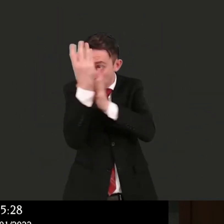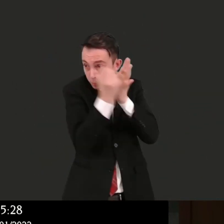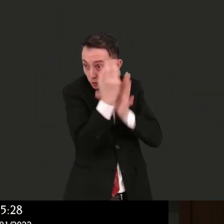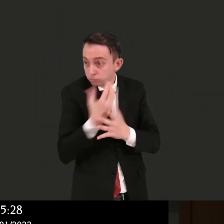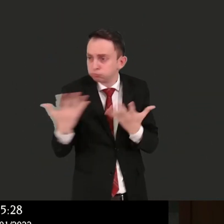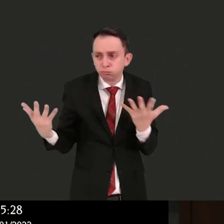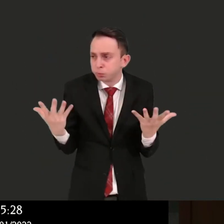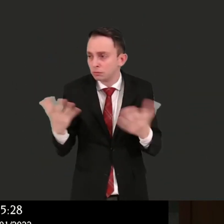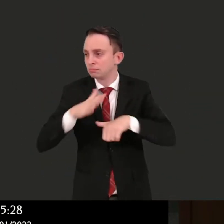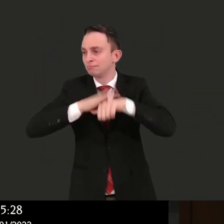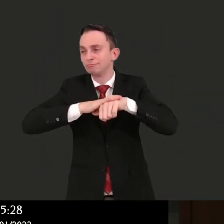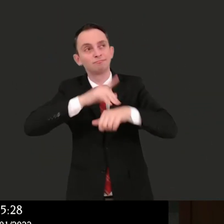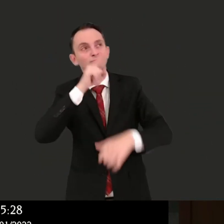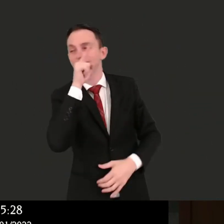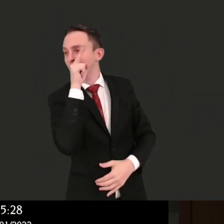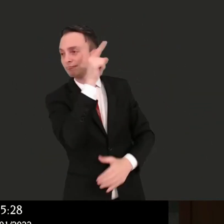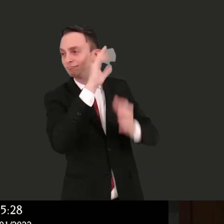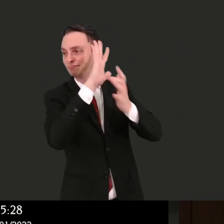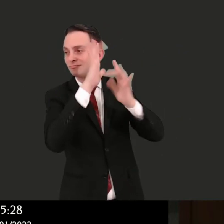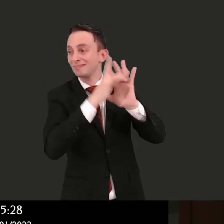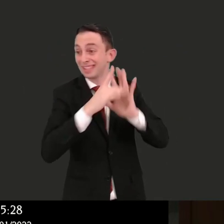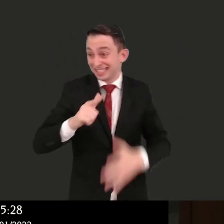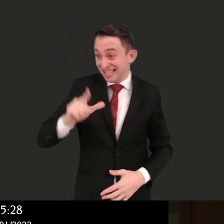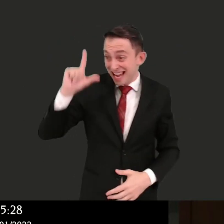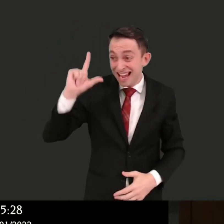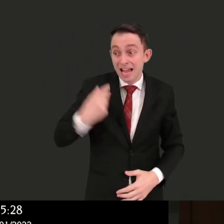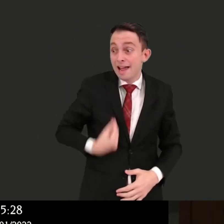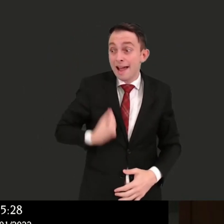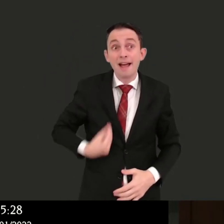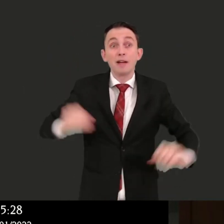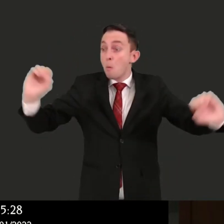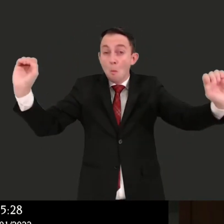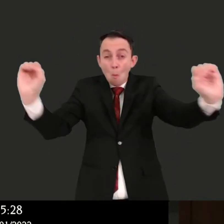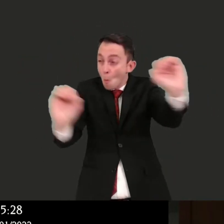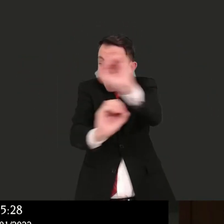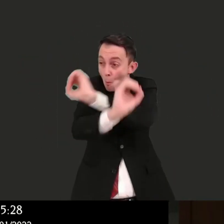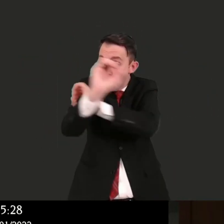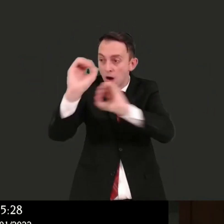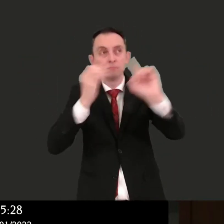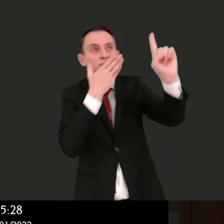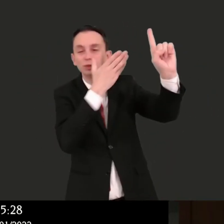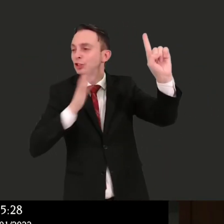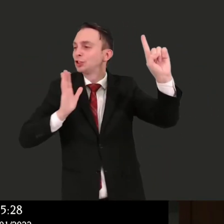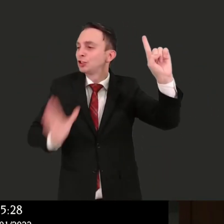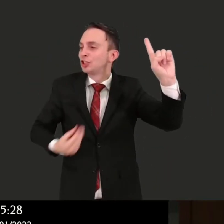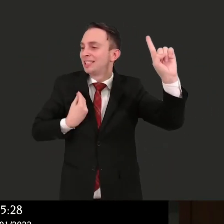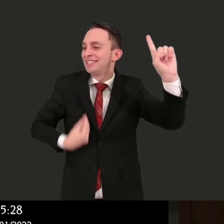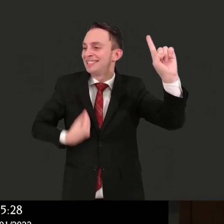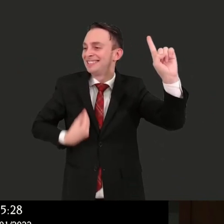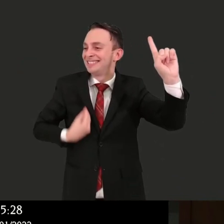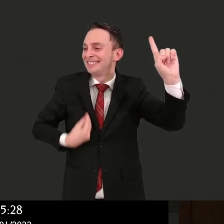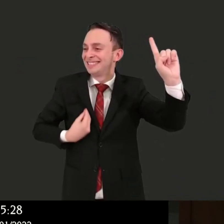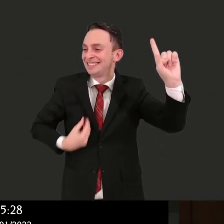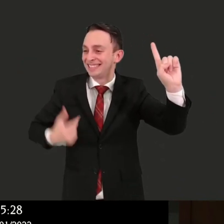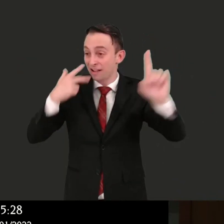E ele é antes de todas as coisas, e todas as coisas subsistem por ele. E ele é a cabeça do